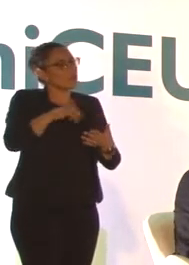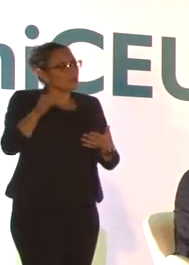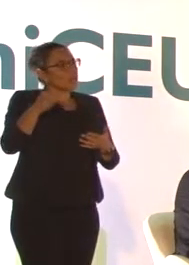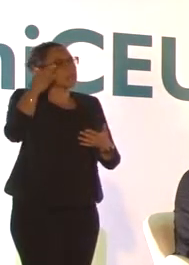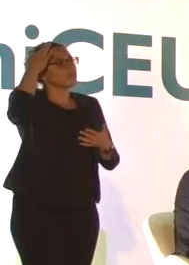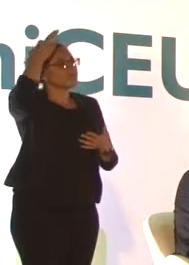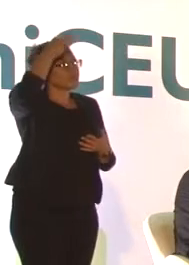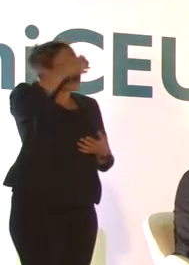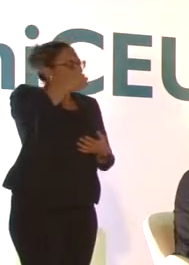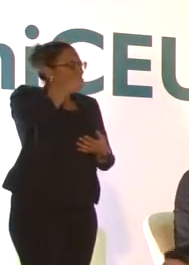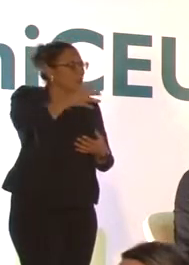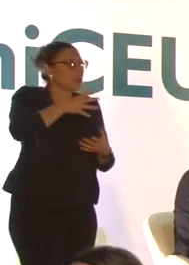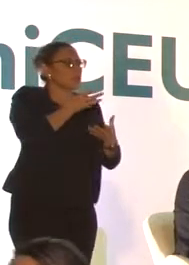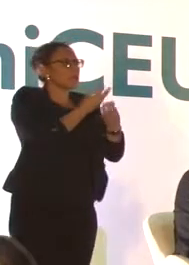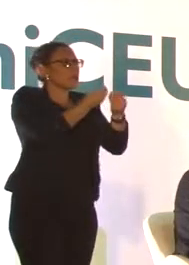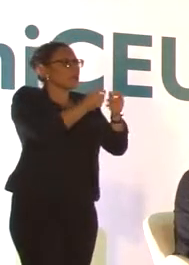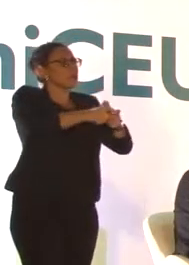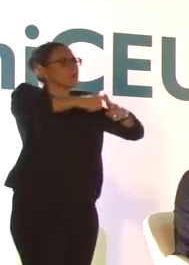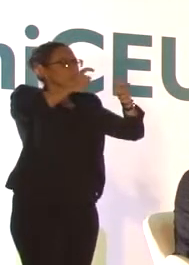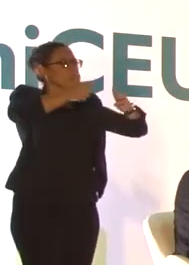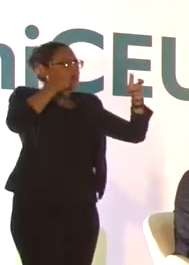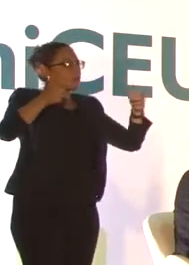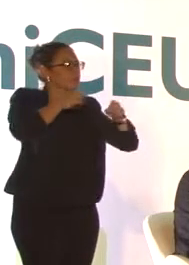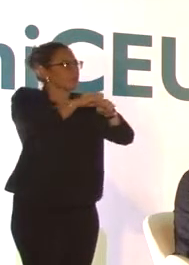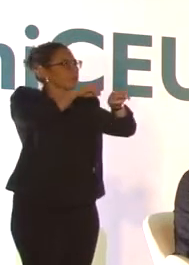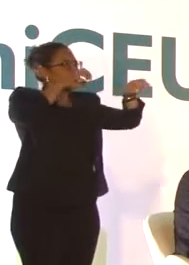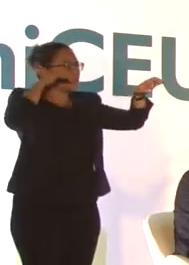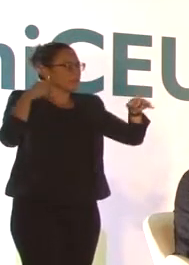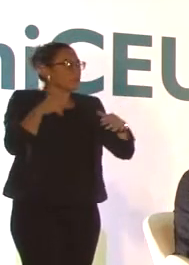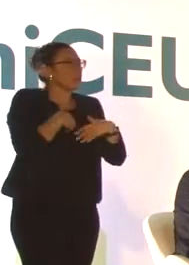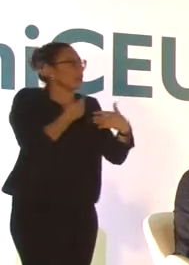futuro. Eu parabenizo, portanto,